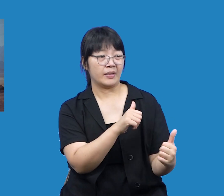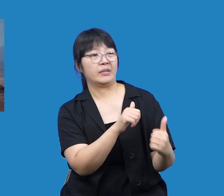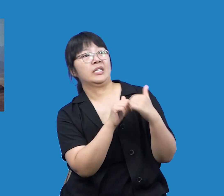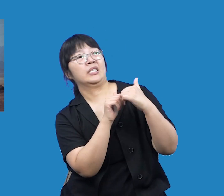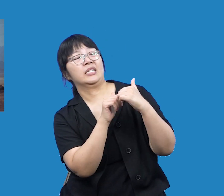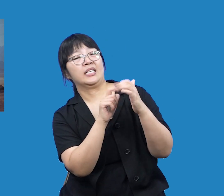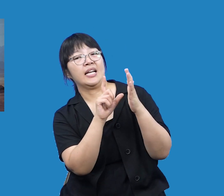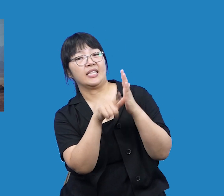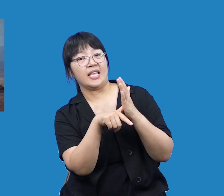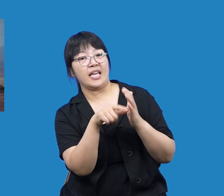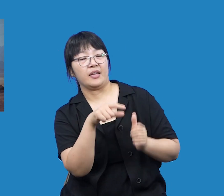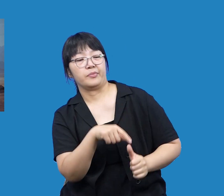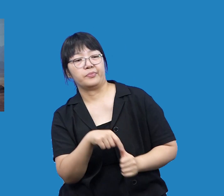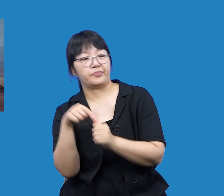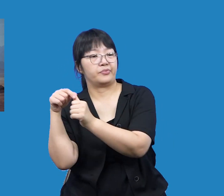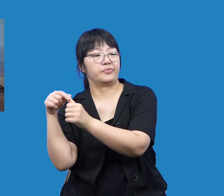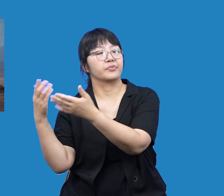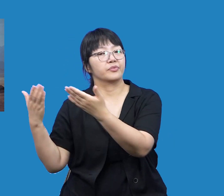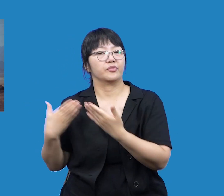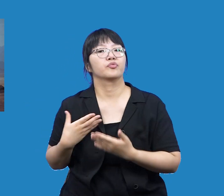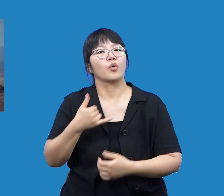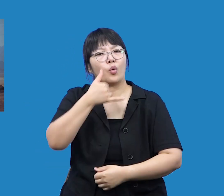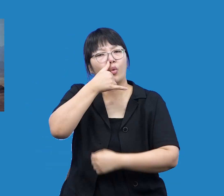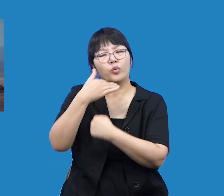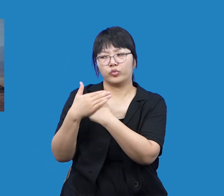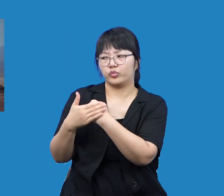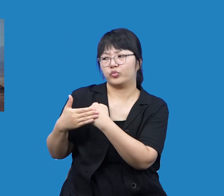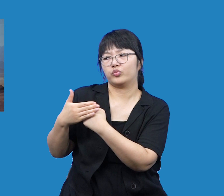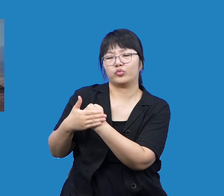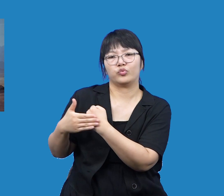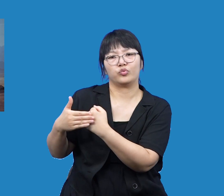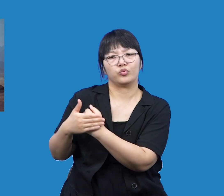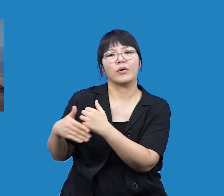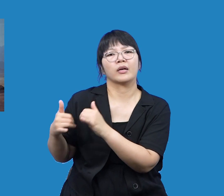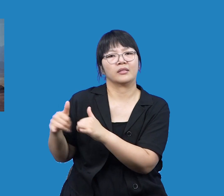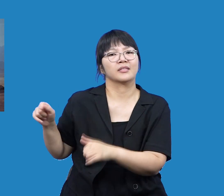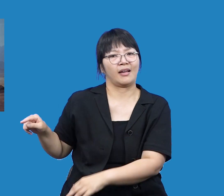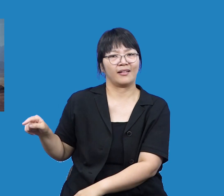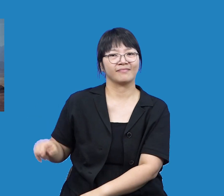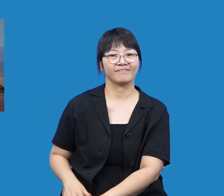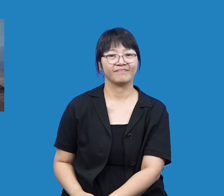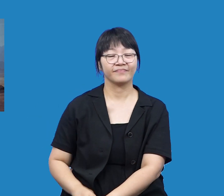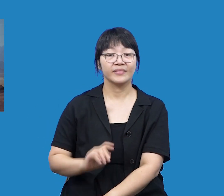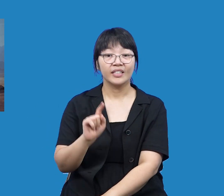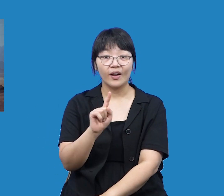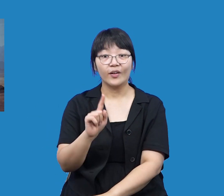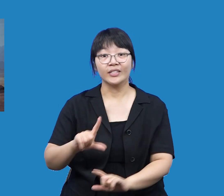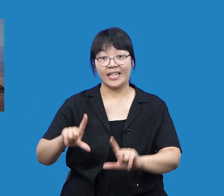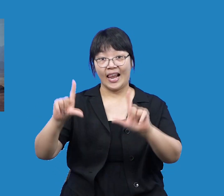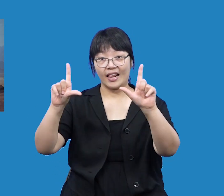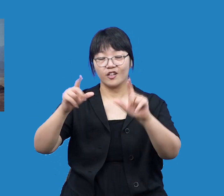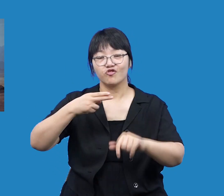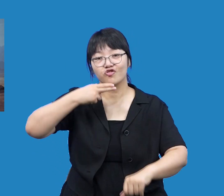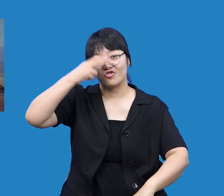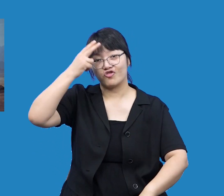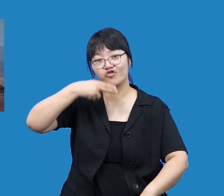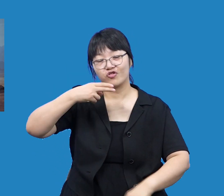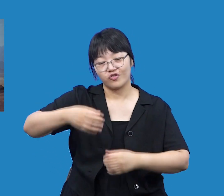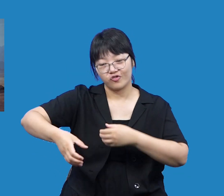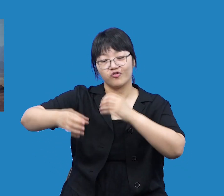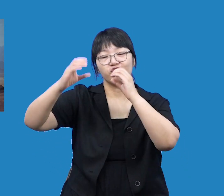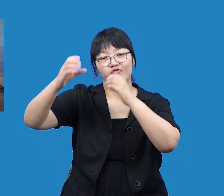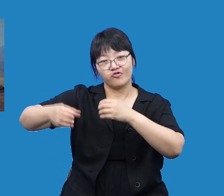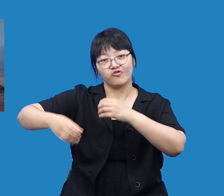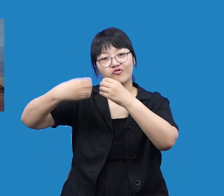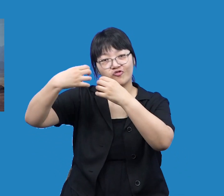그를 구출해 준 은인이기도 했습니다. 그런데 한 번은 술좌석에서 술에